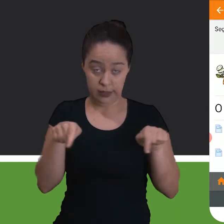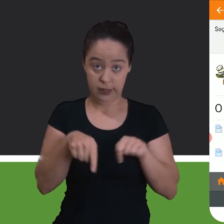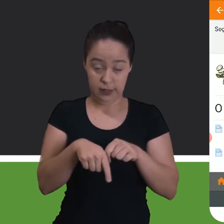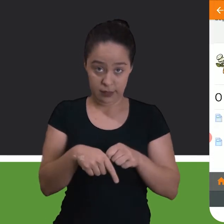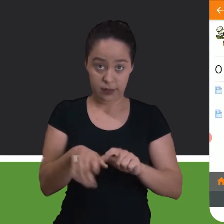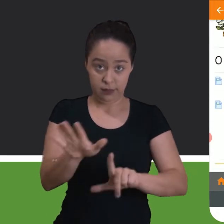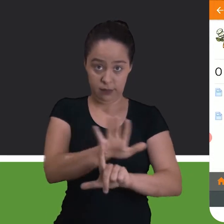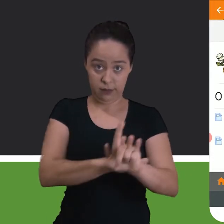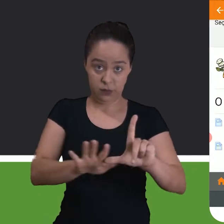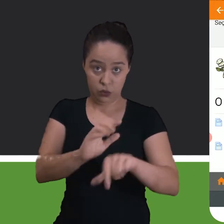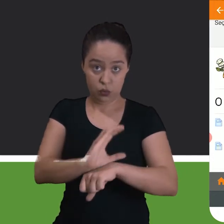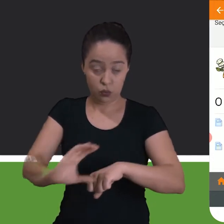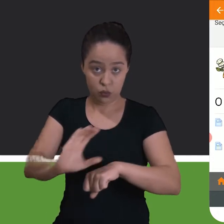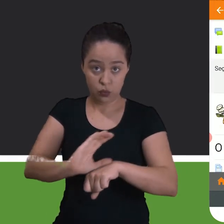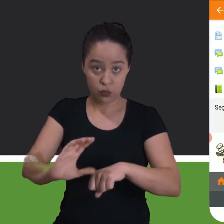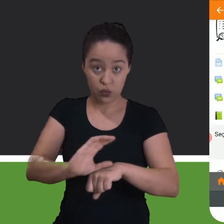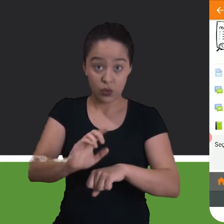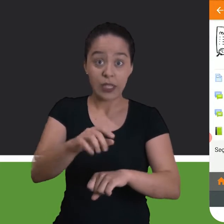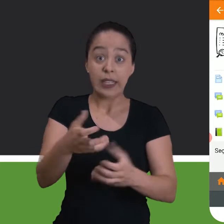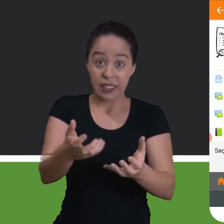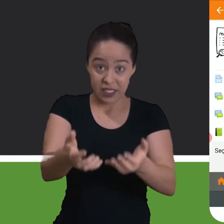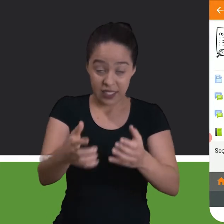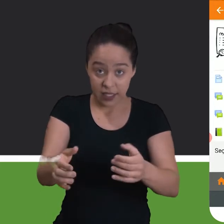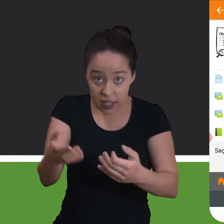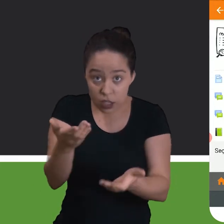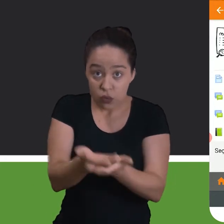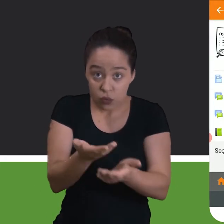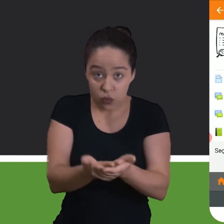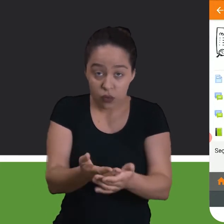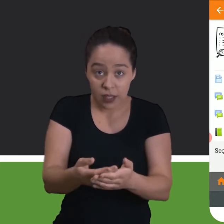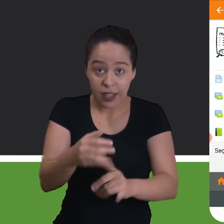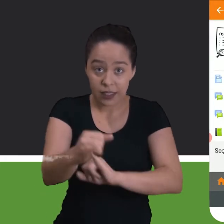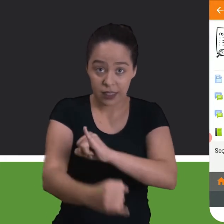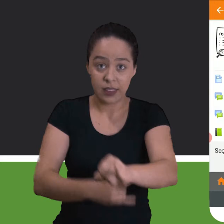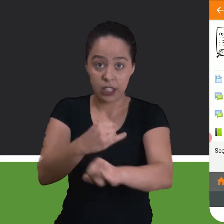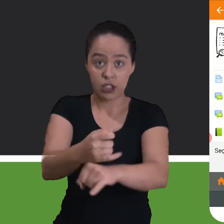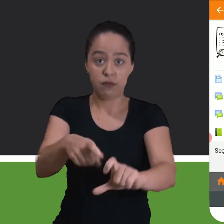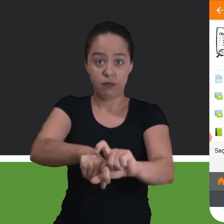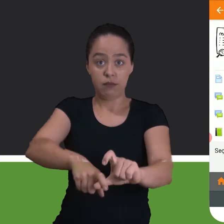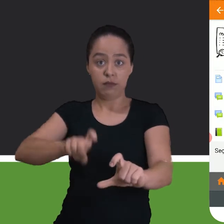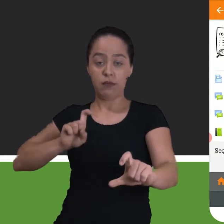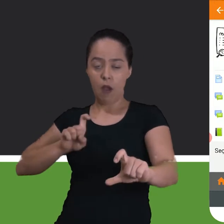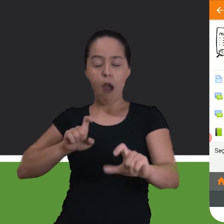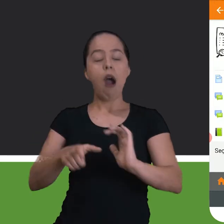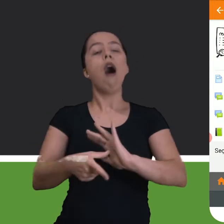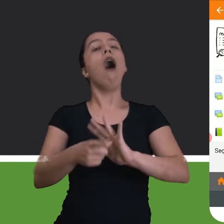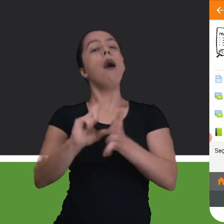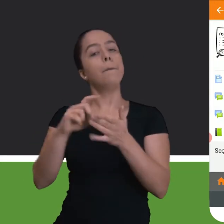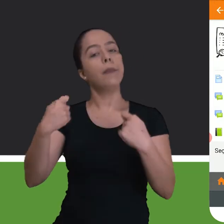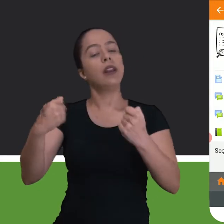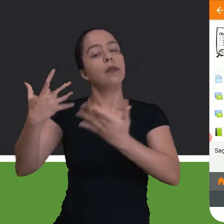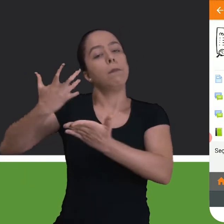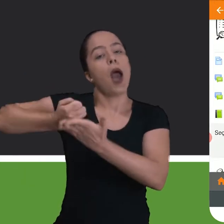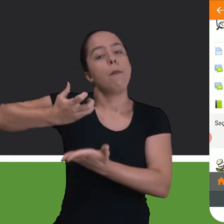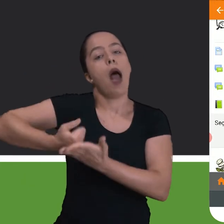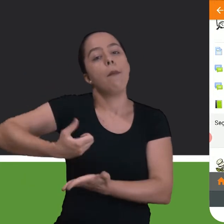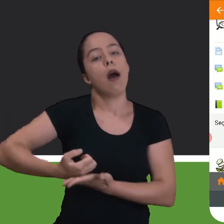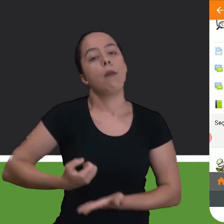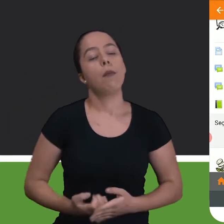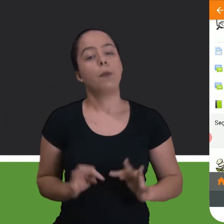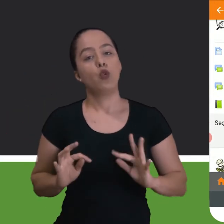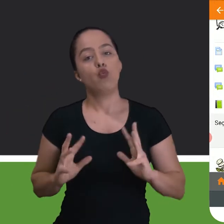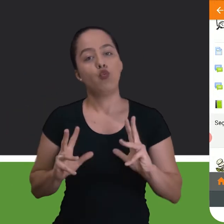entrar nessa nesse curso é mesmo sem internet salvando offline você precisa baixar tudo